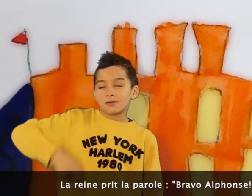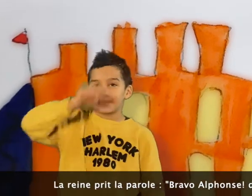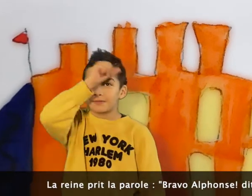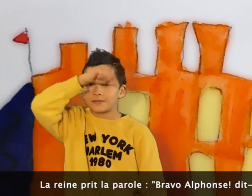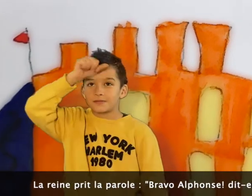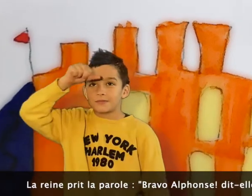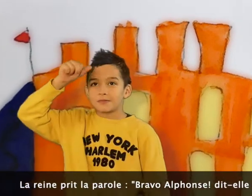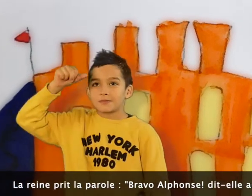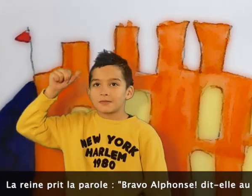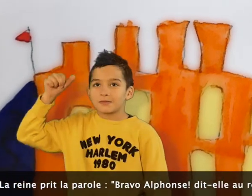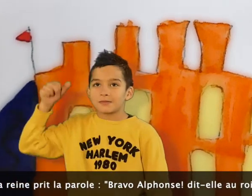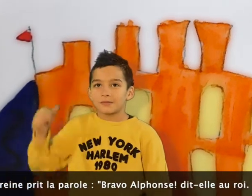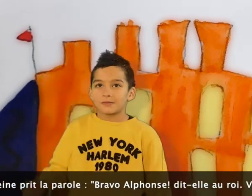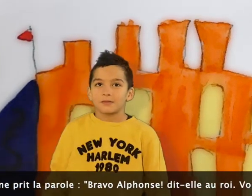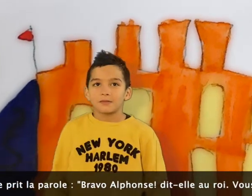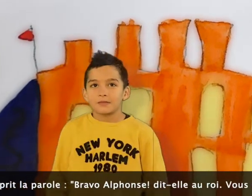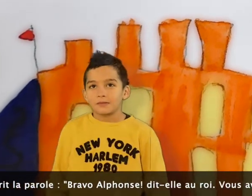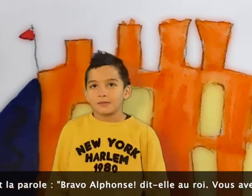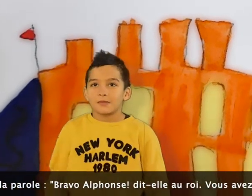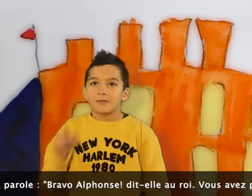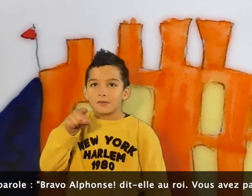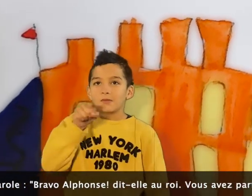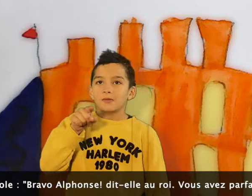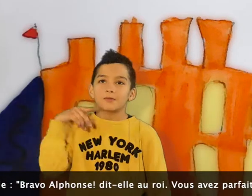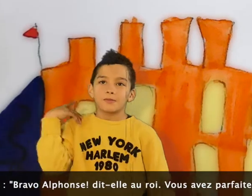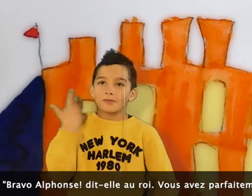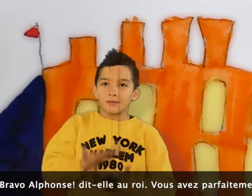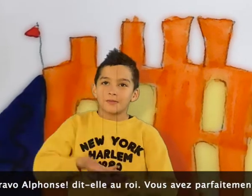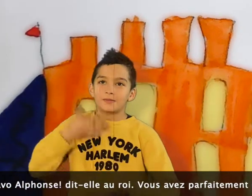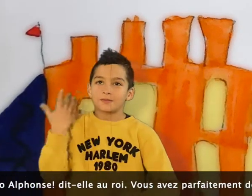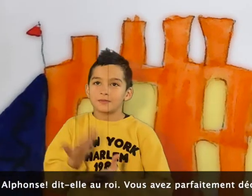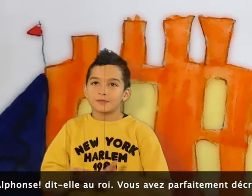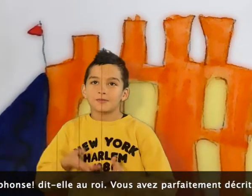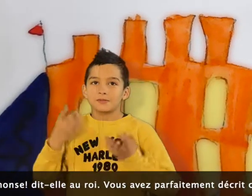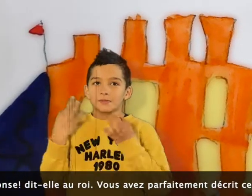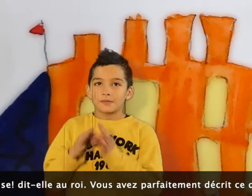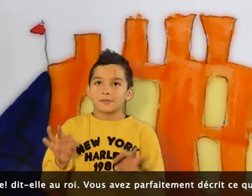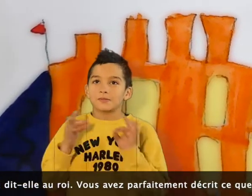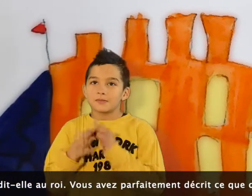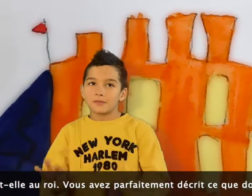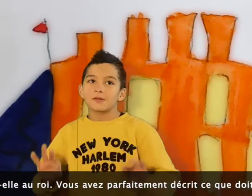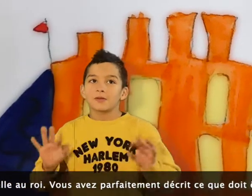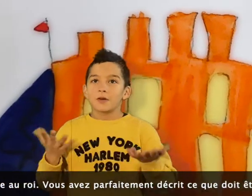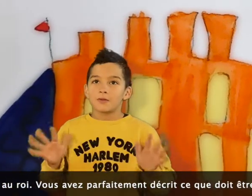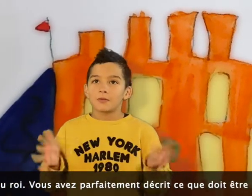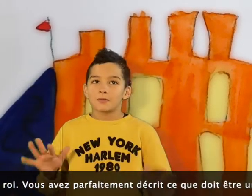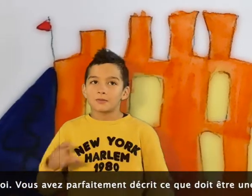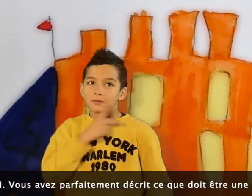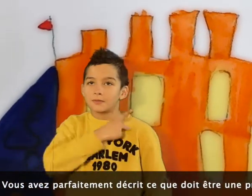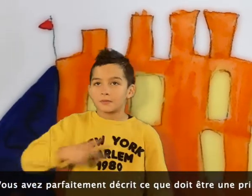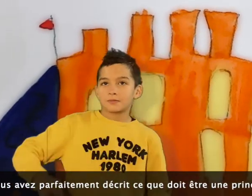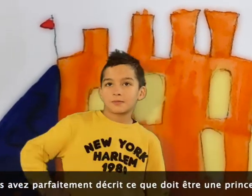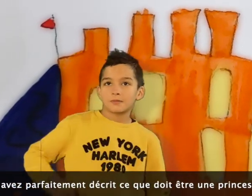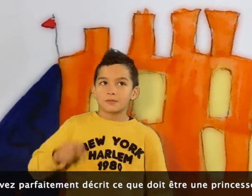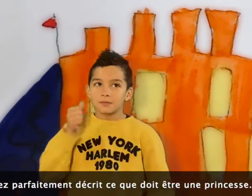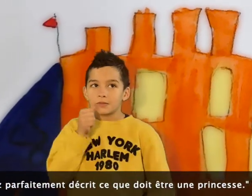La reine prit la parole. Bravo, Alphonse, dit-elle au roi. Vous avez parfaitement décrit ce que doit être